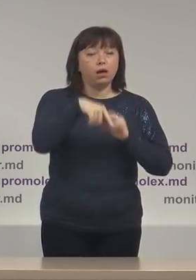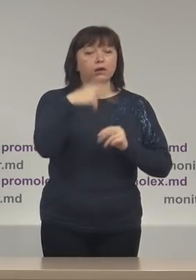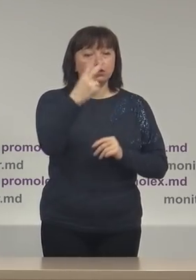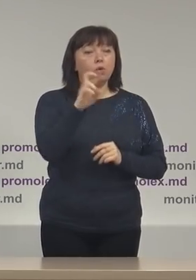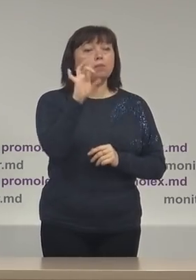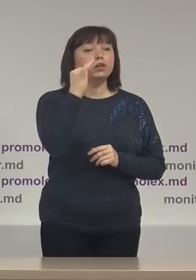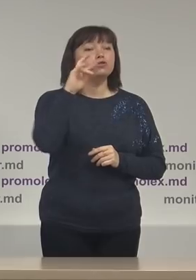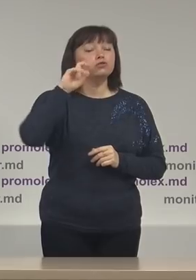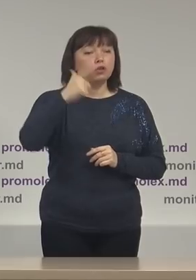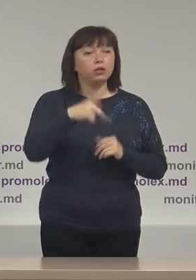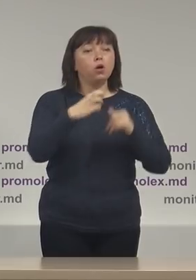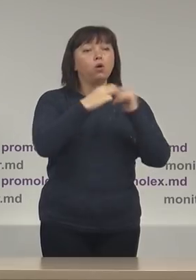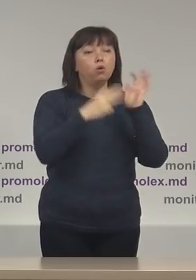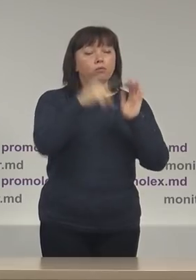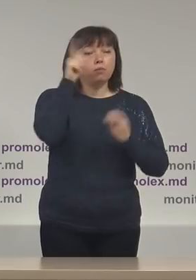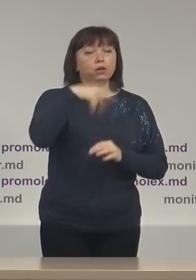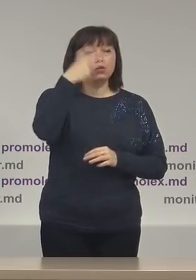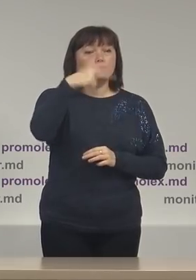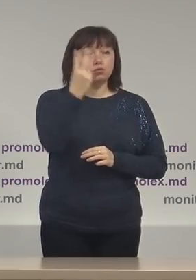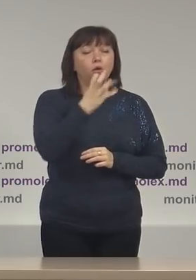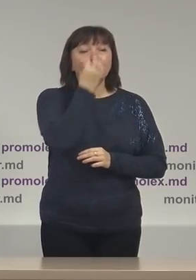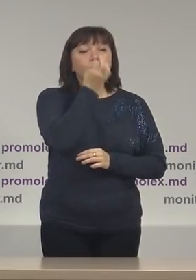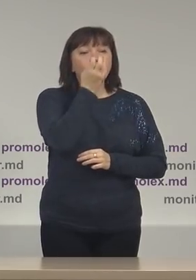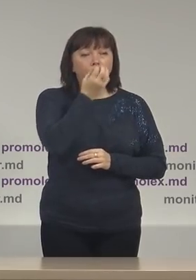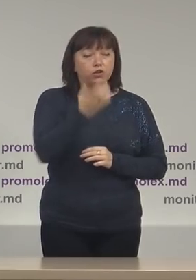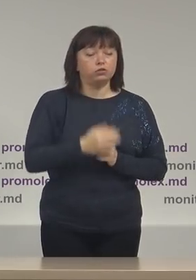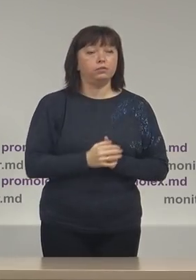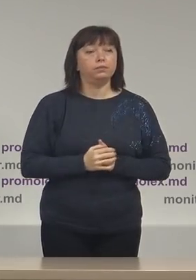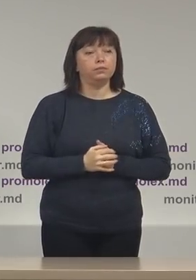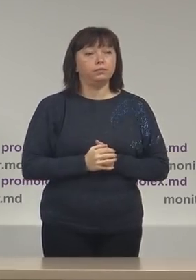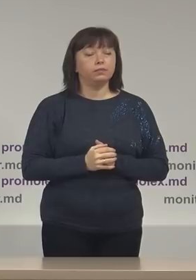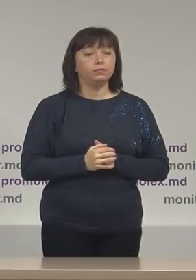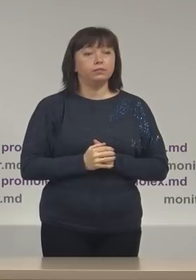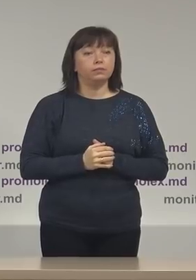6/2 Briceni și 18/22 Florești, Cuhurești, Disus.